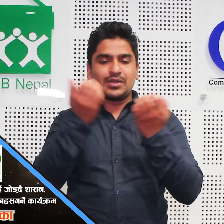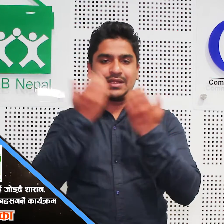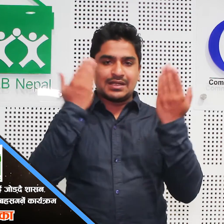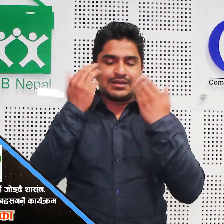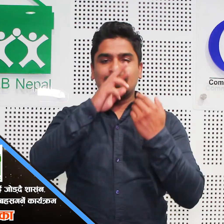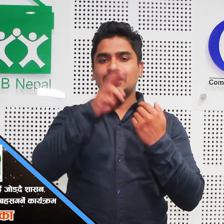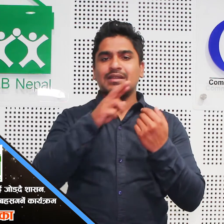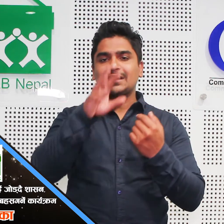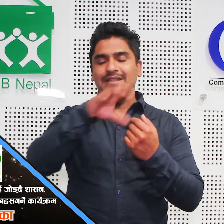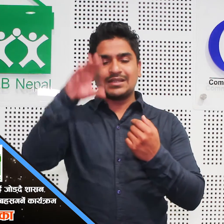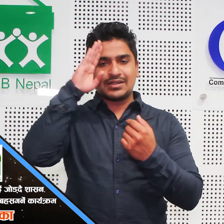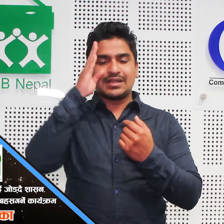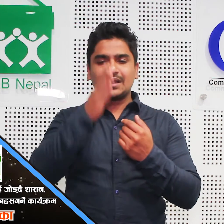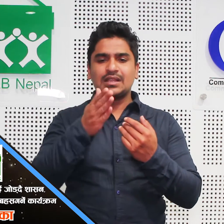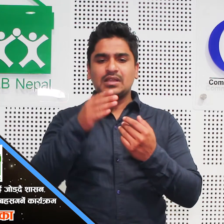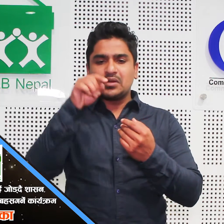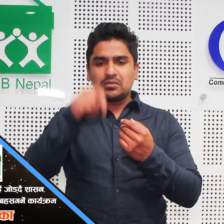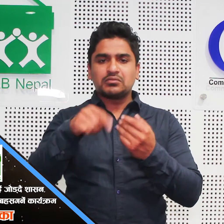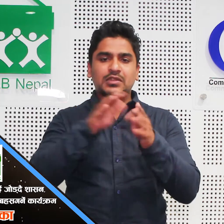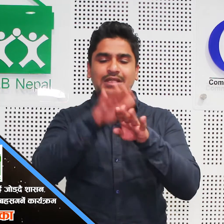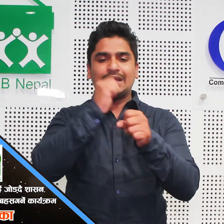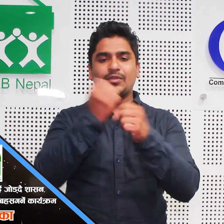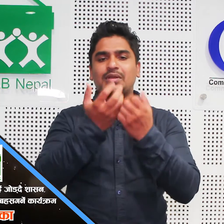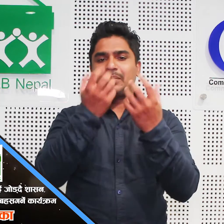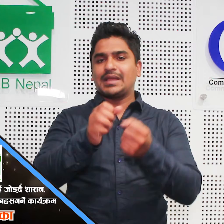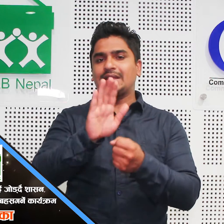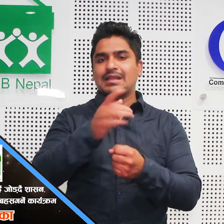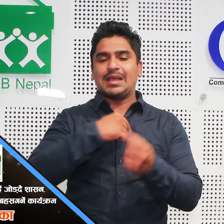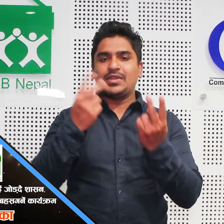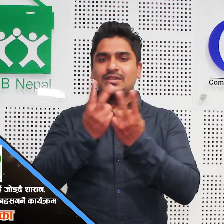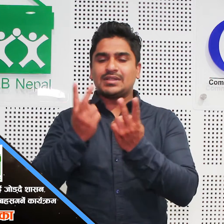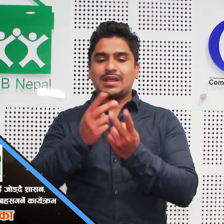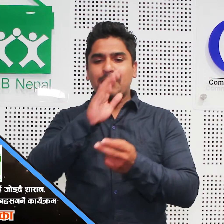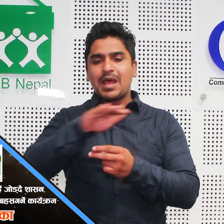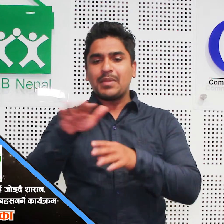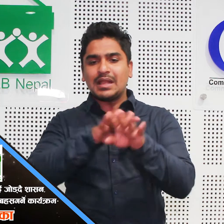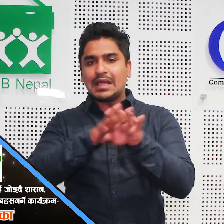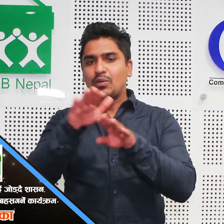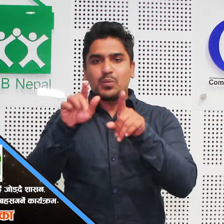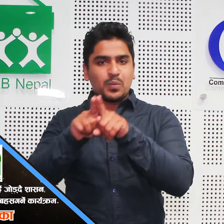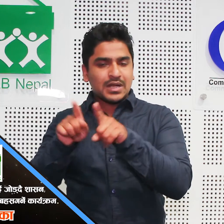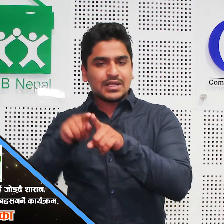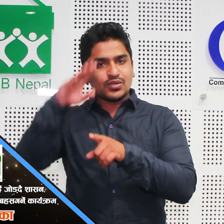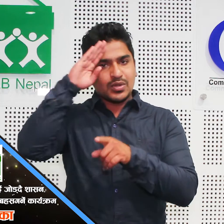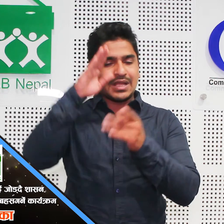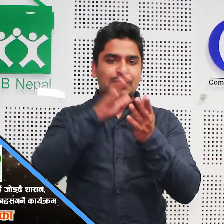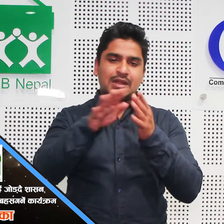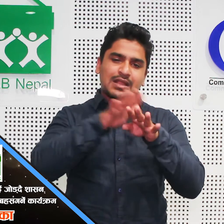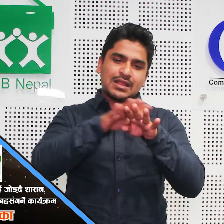लागि स्थानीय सरकारले अझै धेरै गर्न बाँकी छ। हामी जस्ता बालपालिका पनि सरकारबाट धेरै आशा